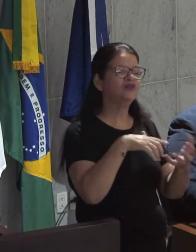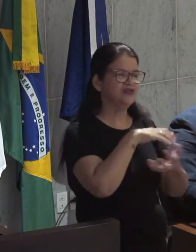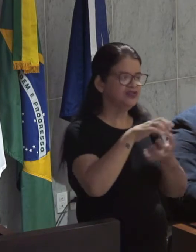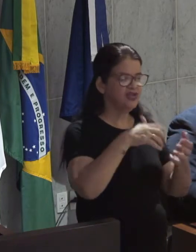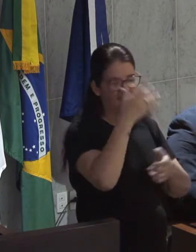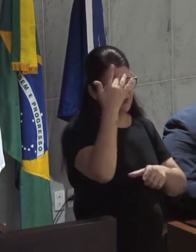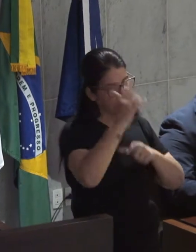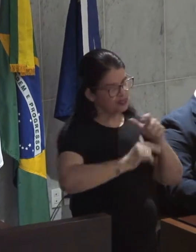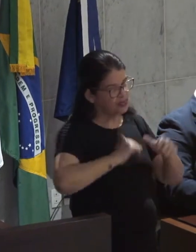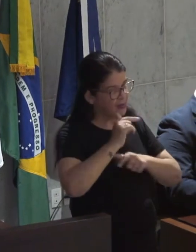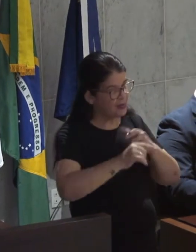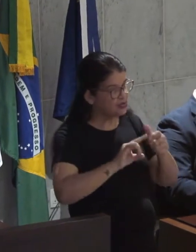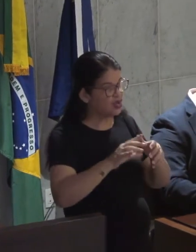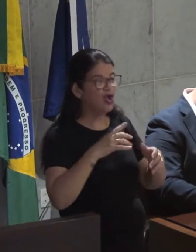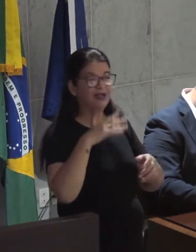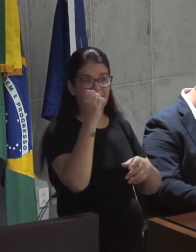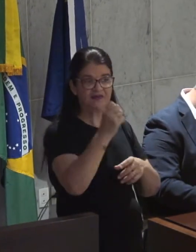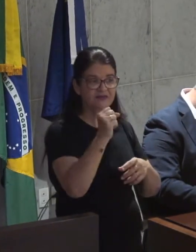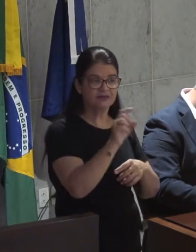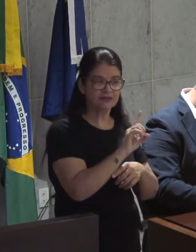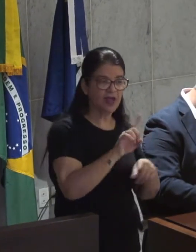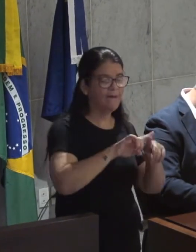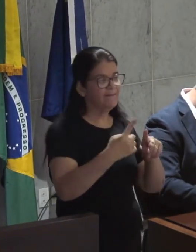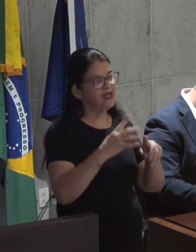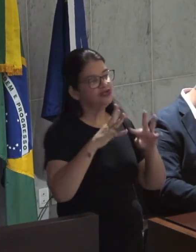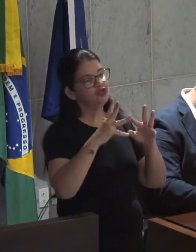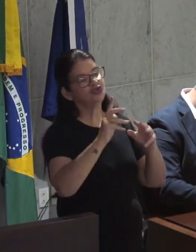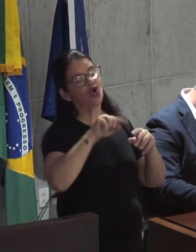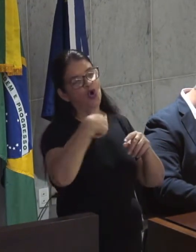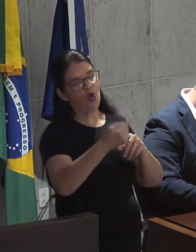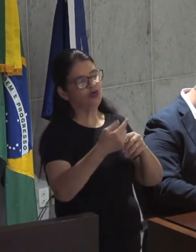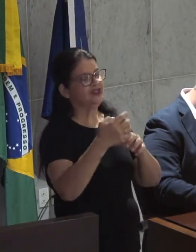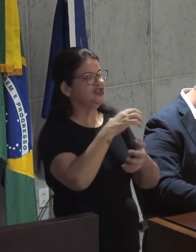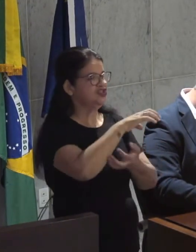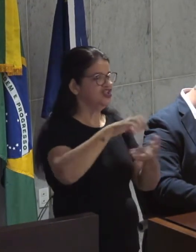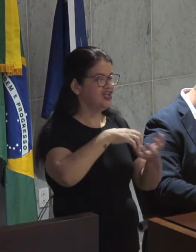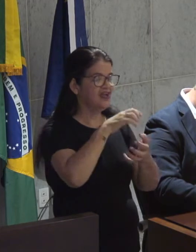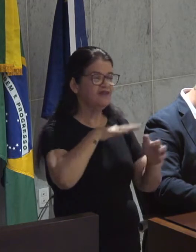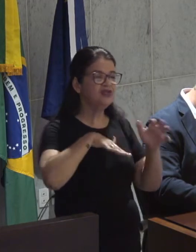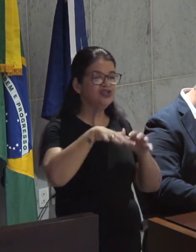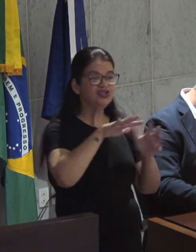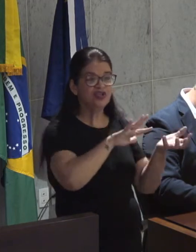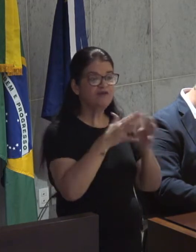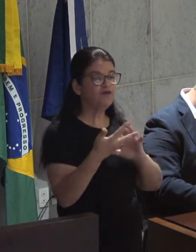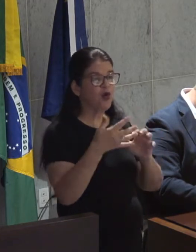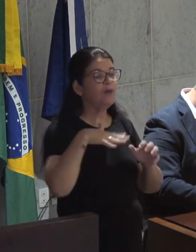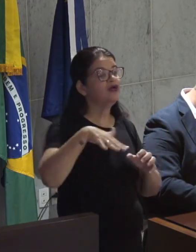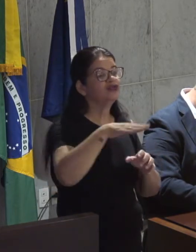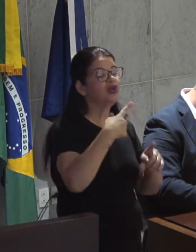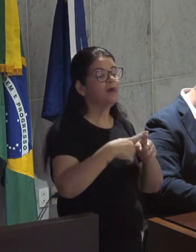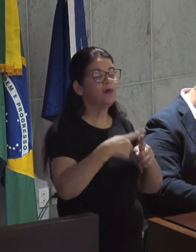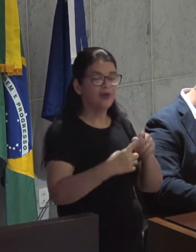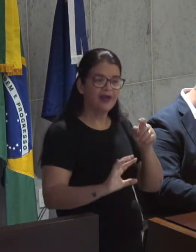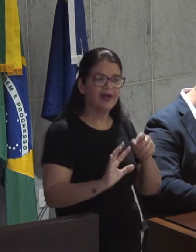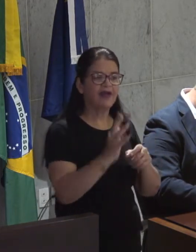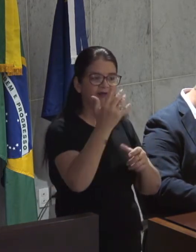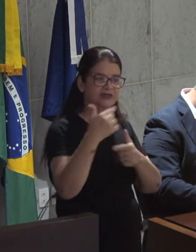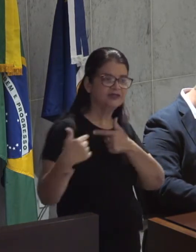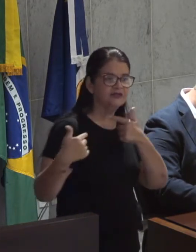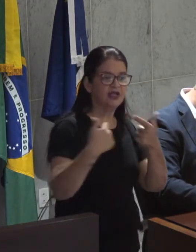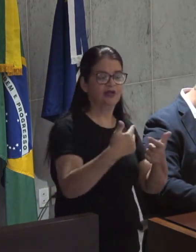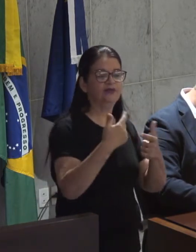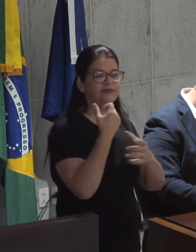só da Previdência Social, mas outras greves de uma forma geral, porque é o meio da nossa luta de garantir nossos